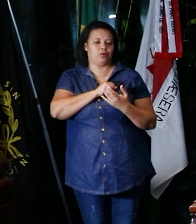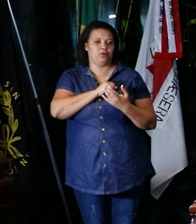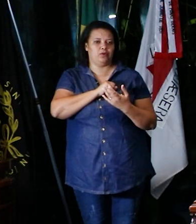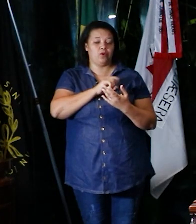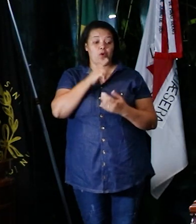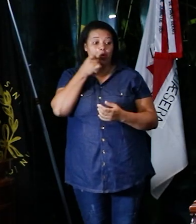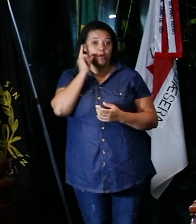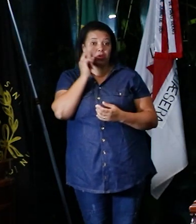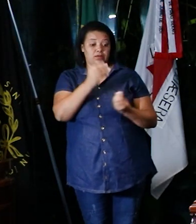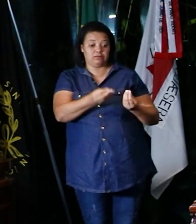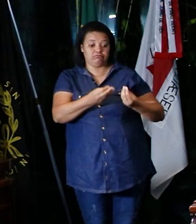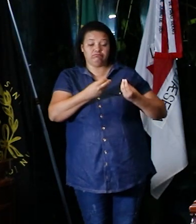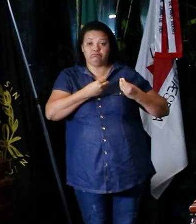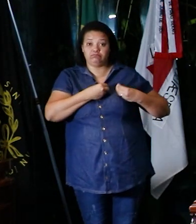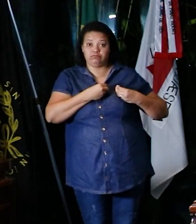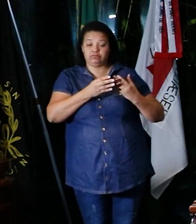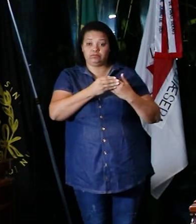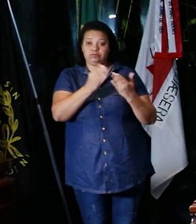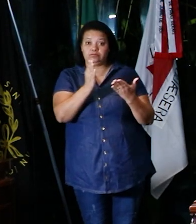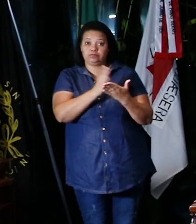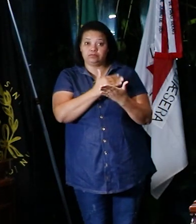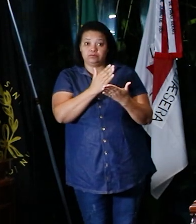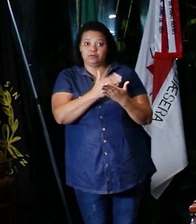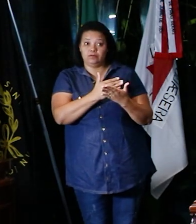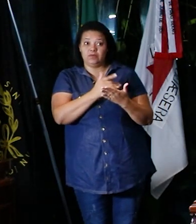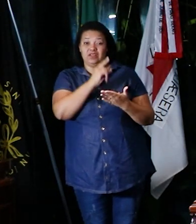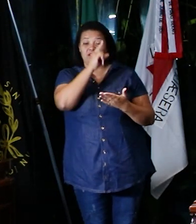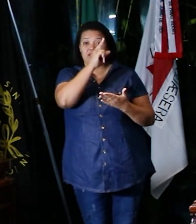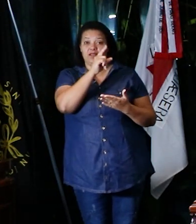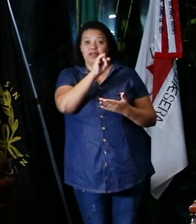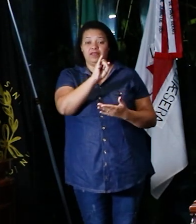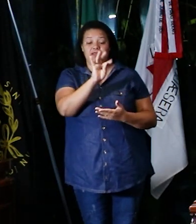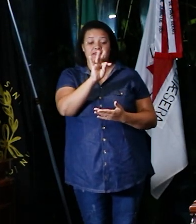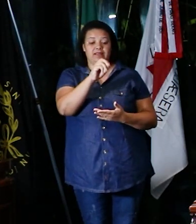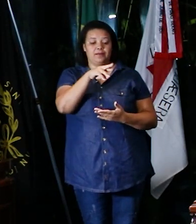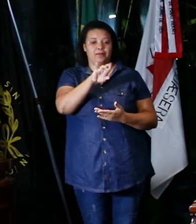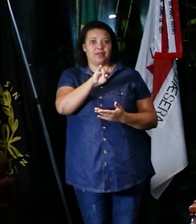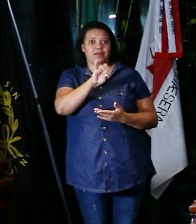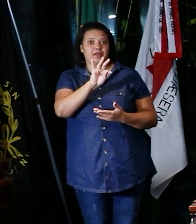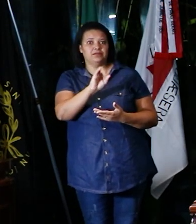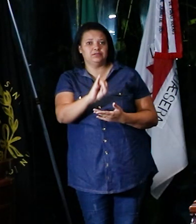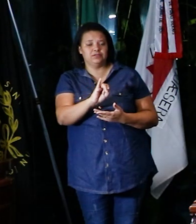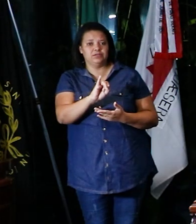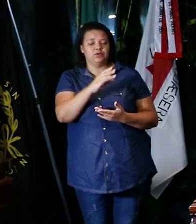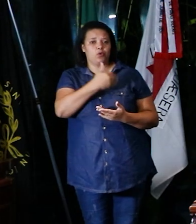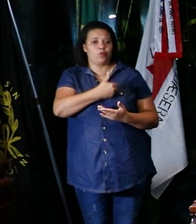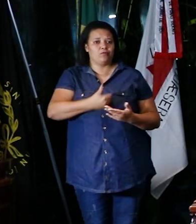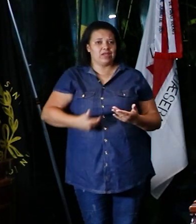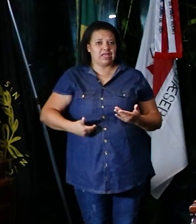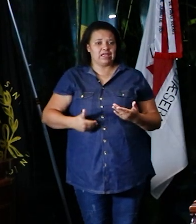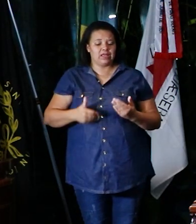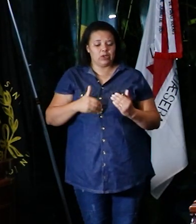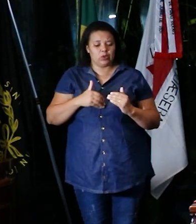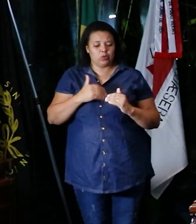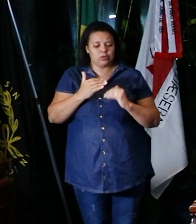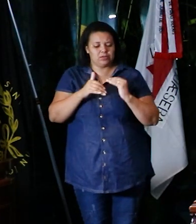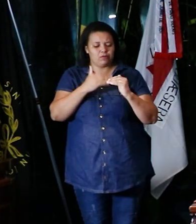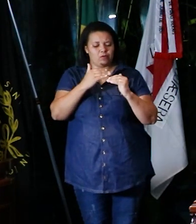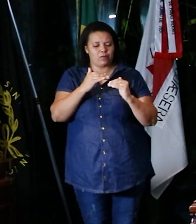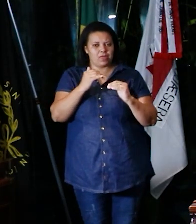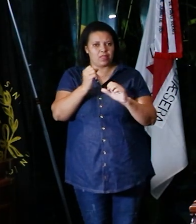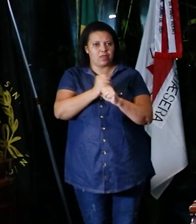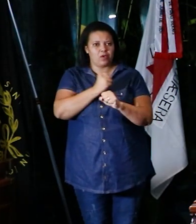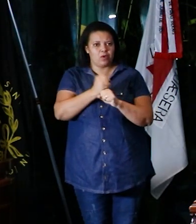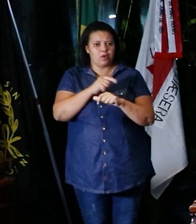me trouxe uma publicação do Itamaraty sobre o desenvolvimento das OPAs.